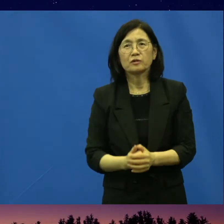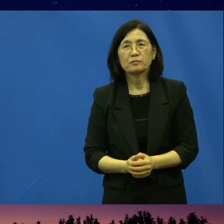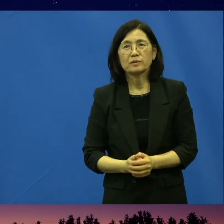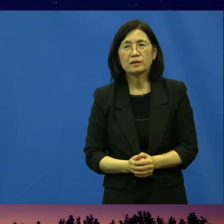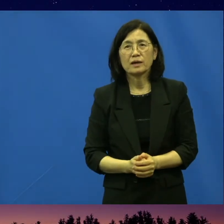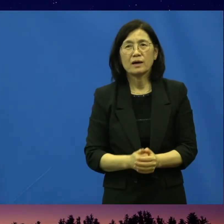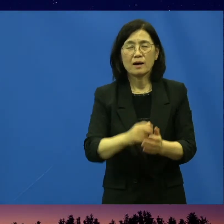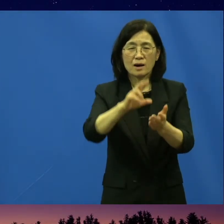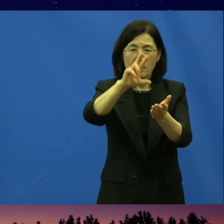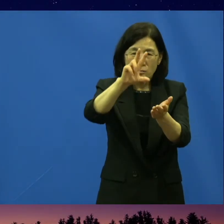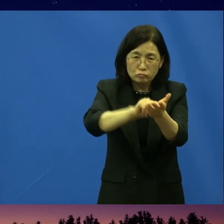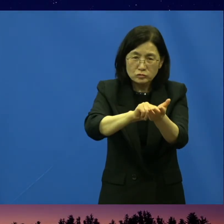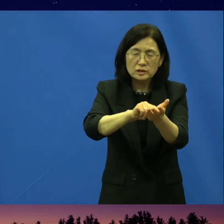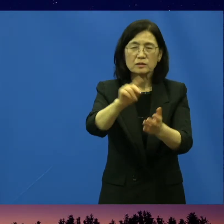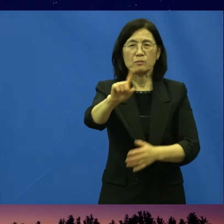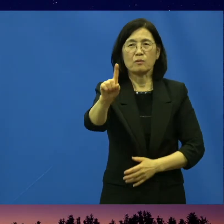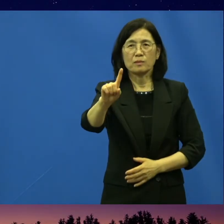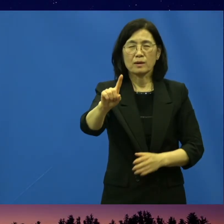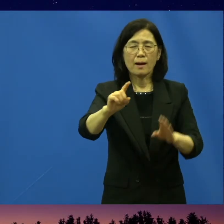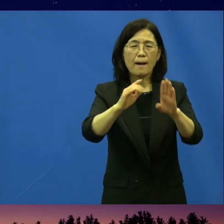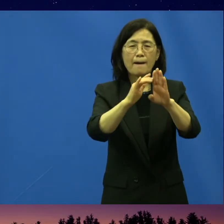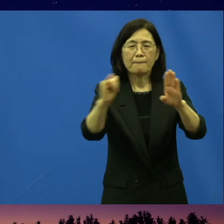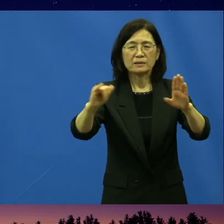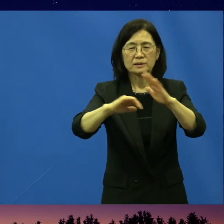문제는 백성들의 반역이었어요. 늘